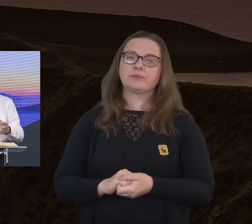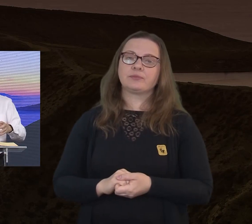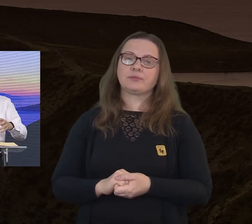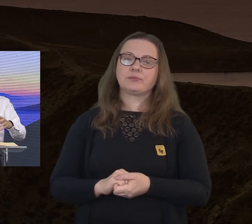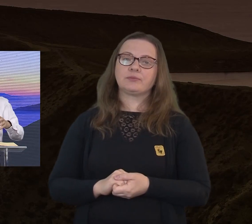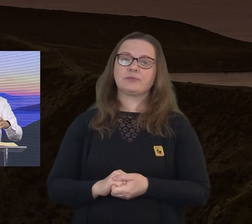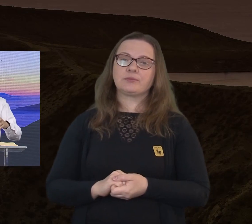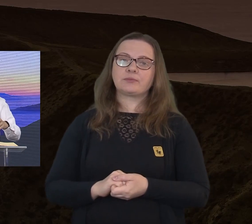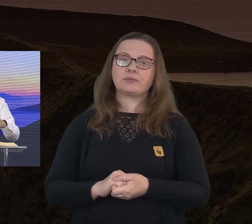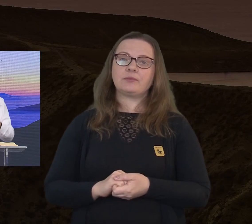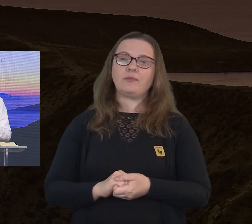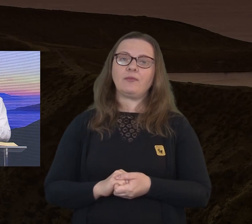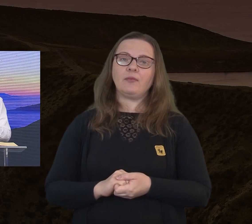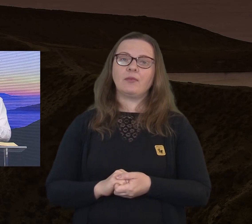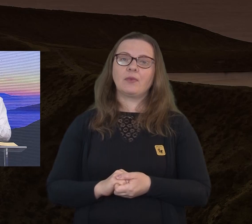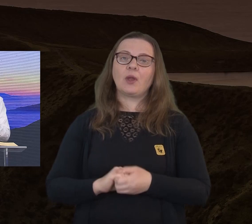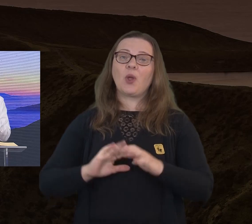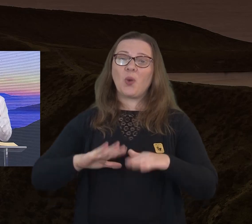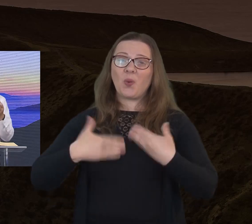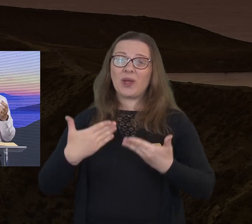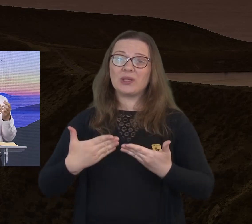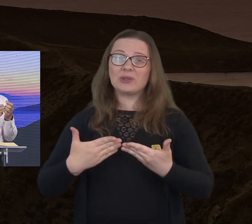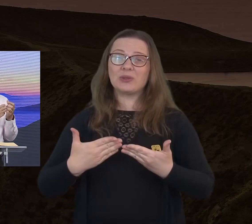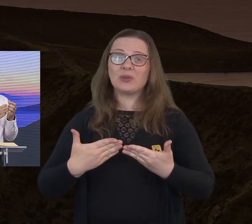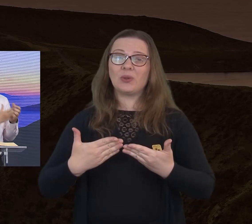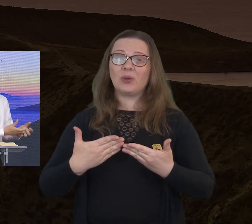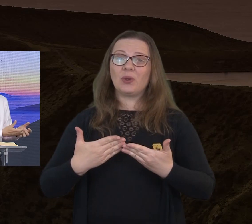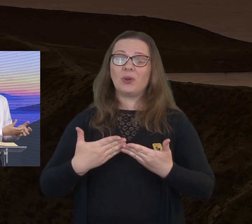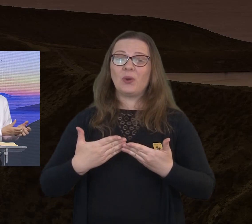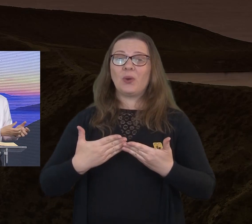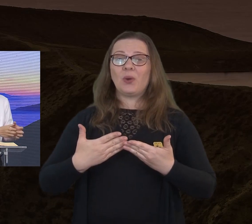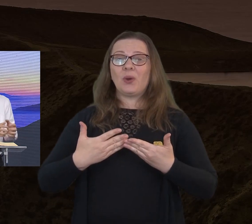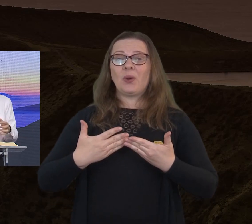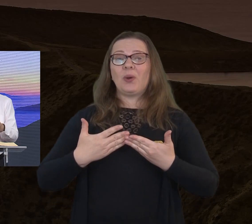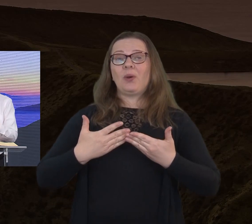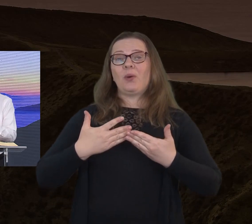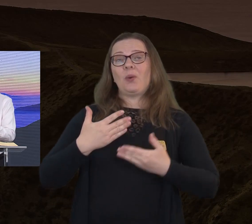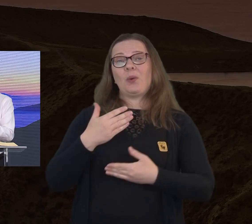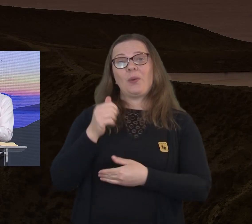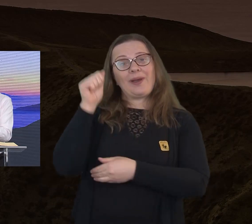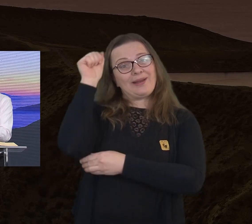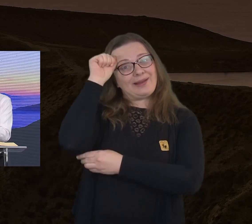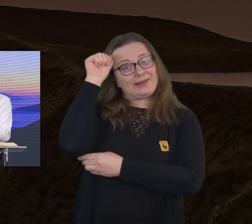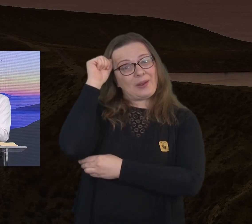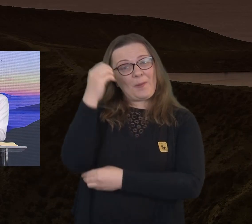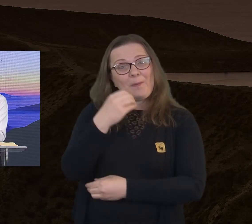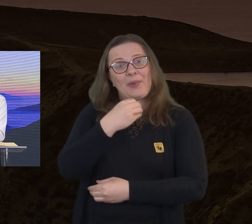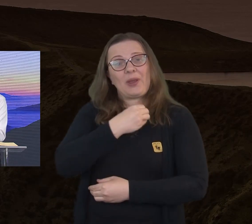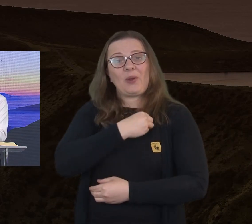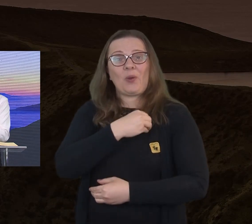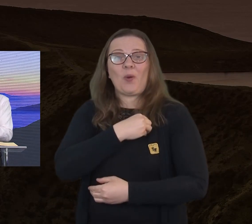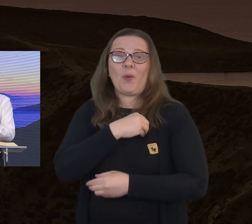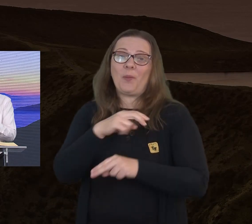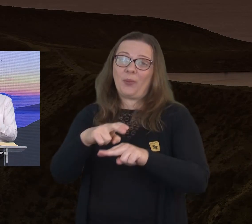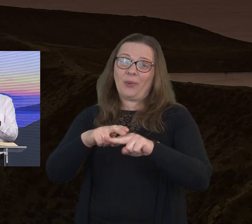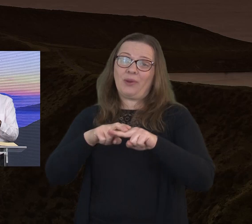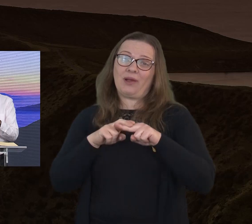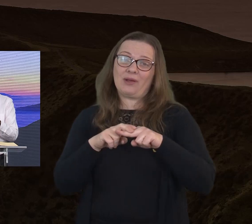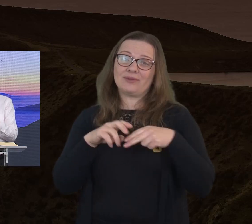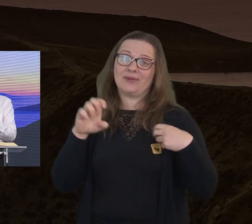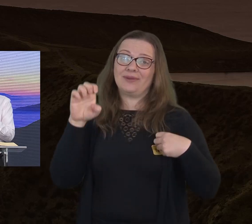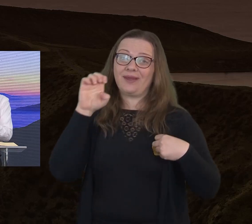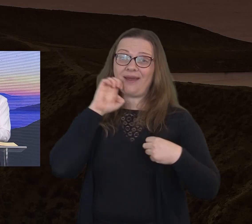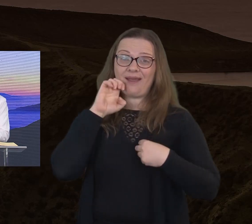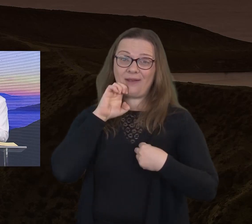né, o homem que caiu por uma mulher, por causa de uma mulher, o homem também é salvo por causa de uma mulher. Então,